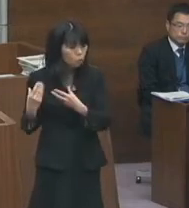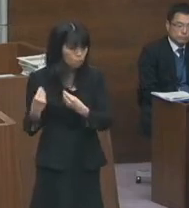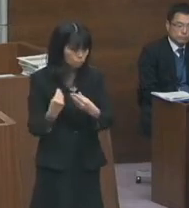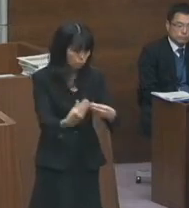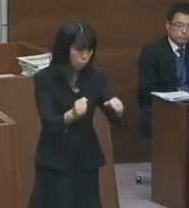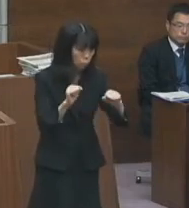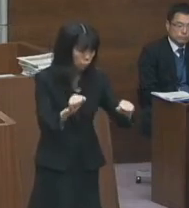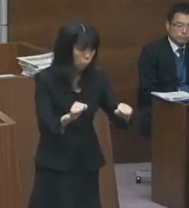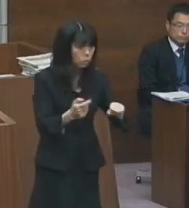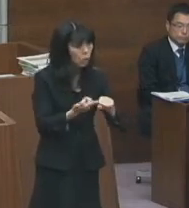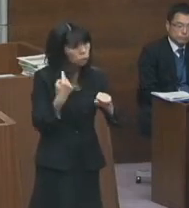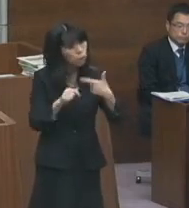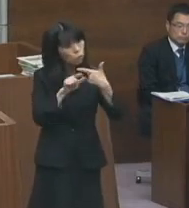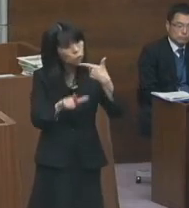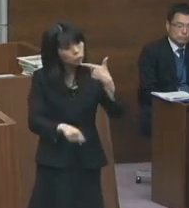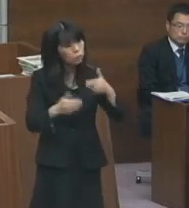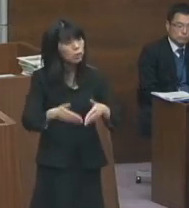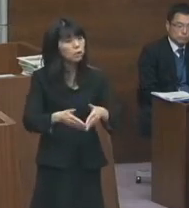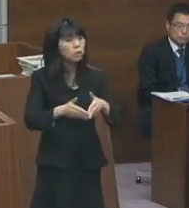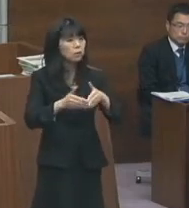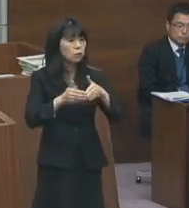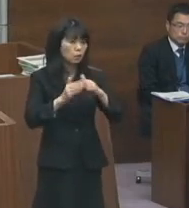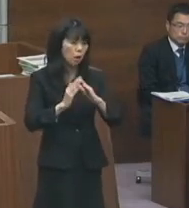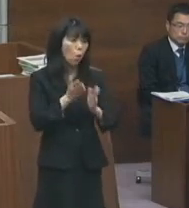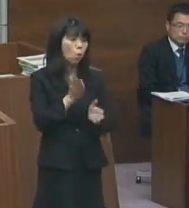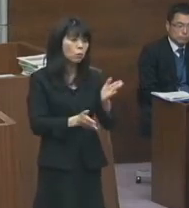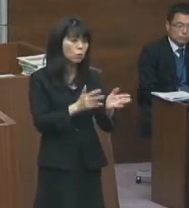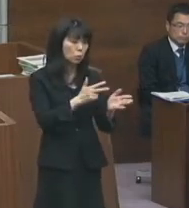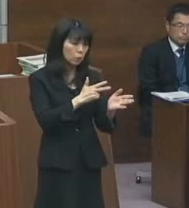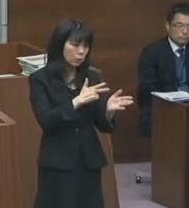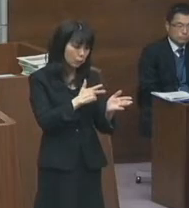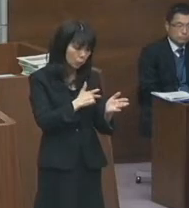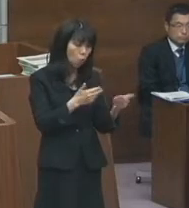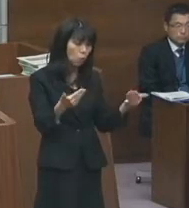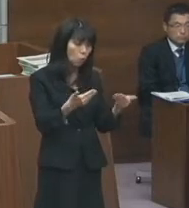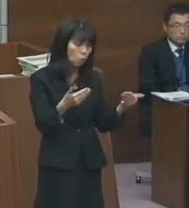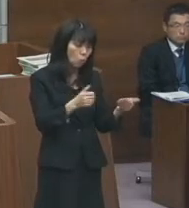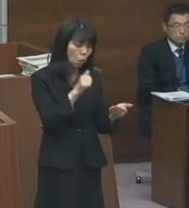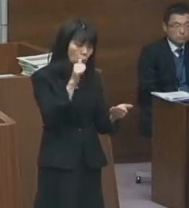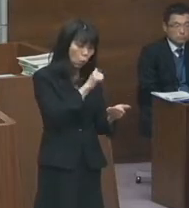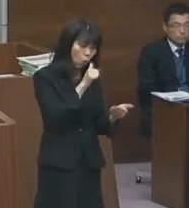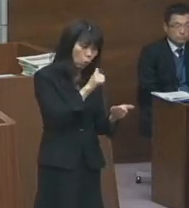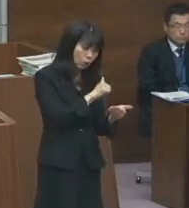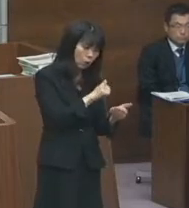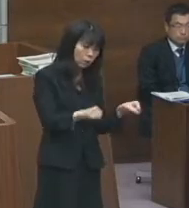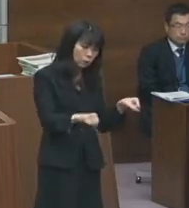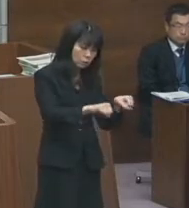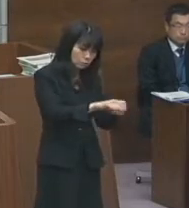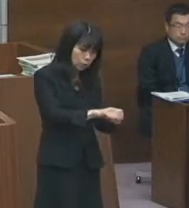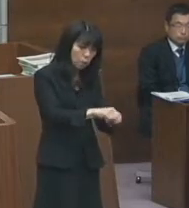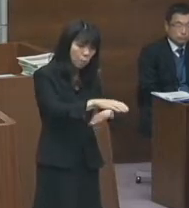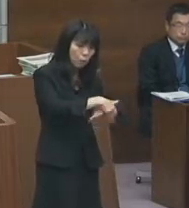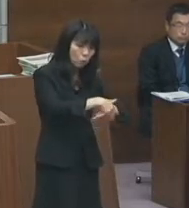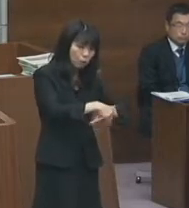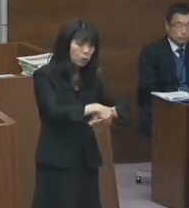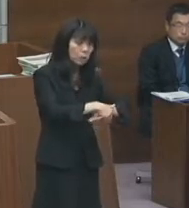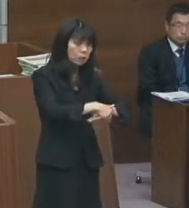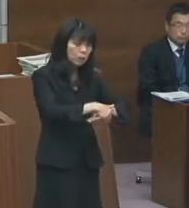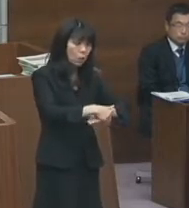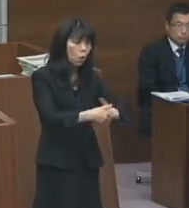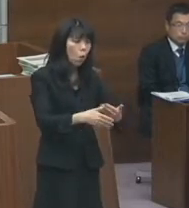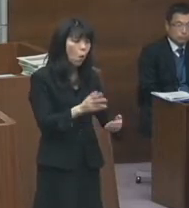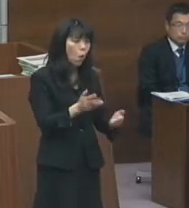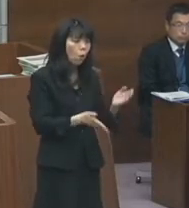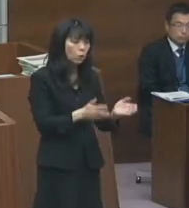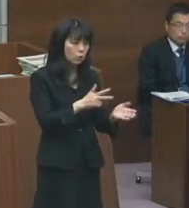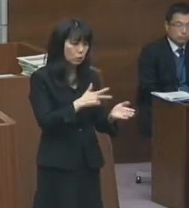に、昨年6月に設置いたしました保育士の職業紹介専門窓口であります保育士総合サポートセンターを